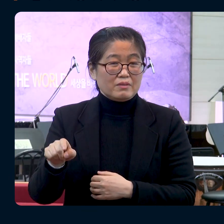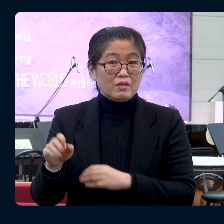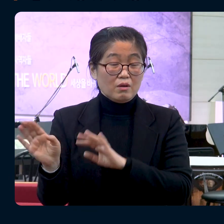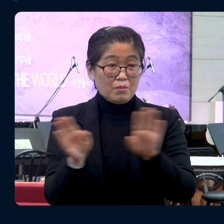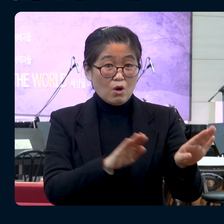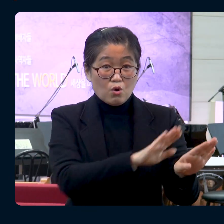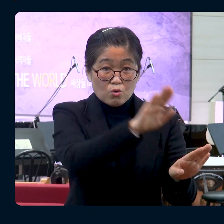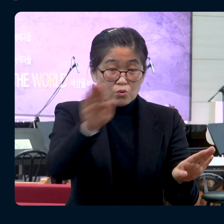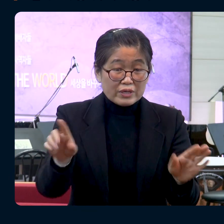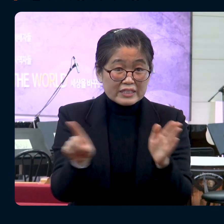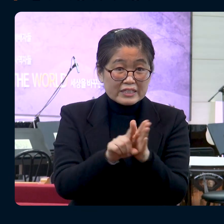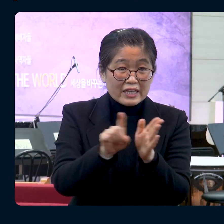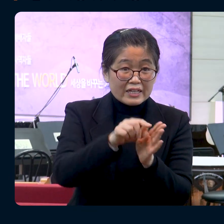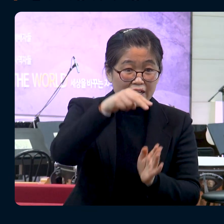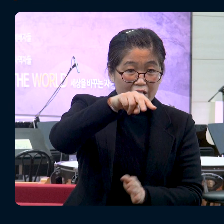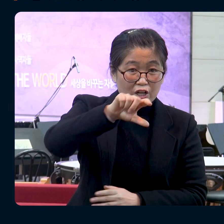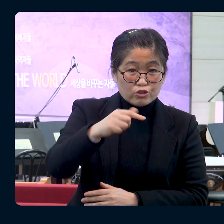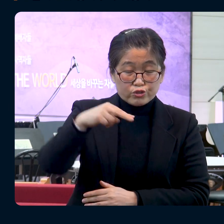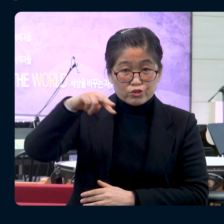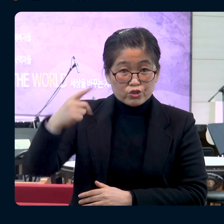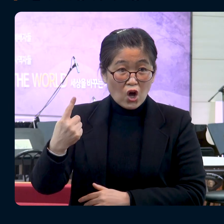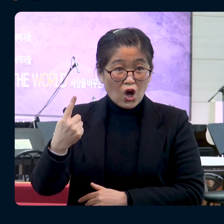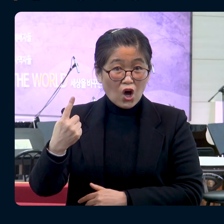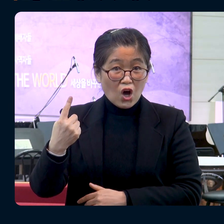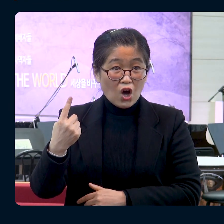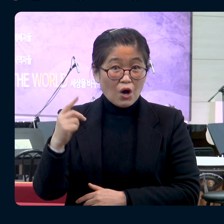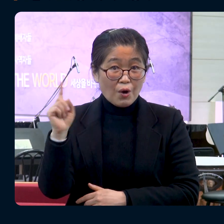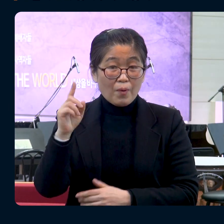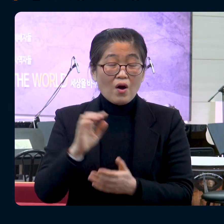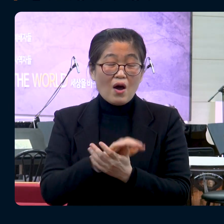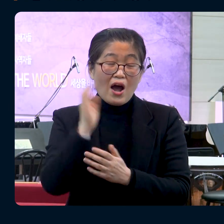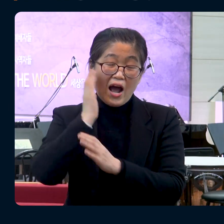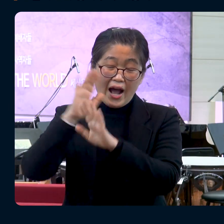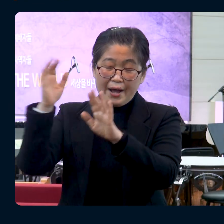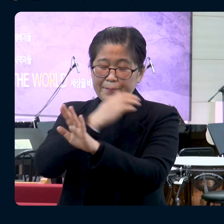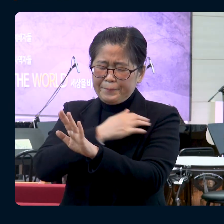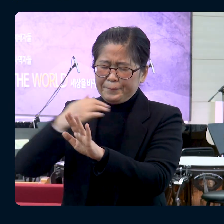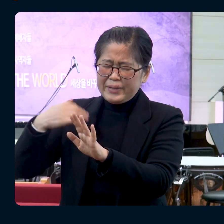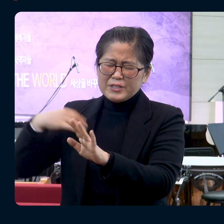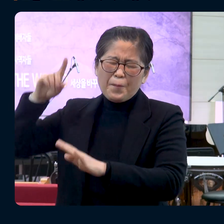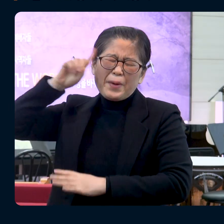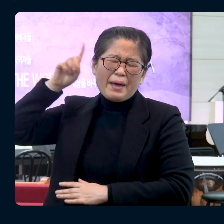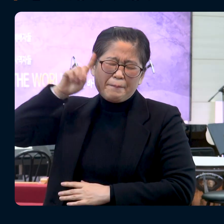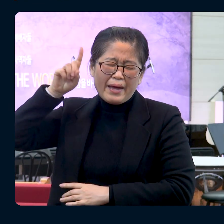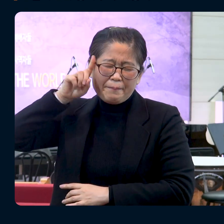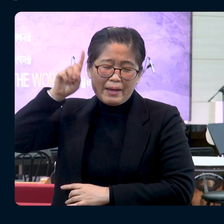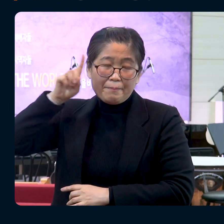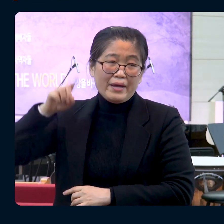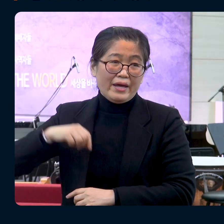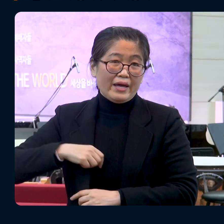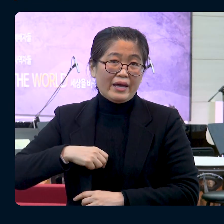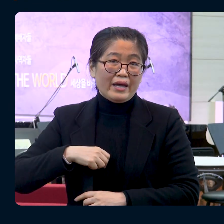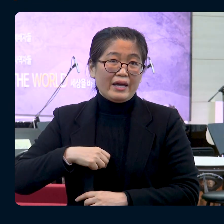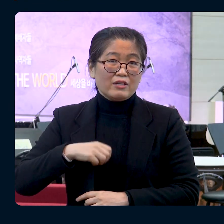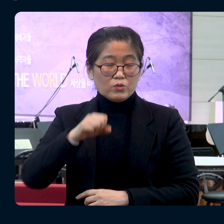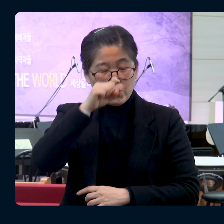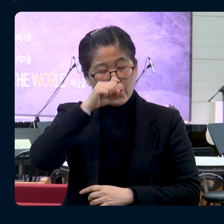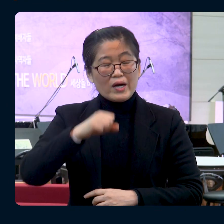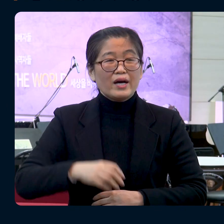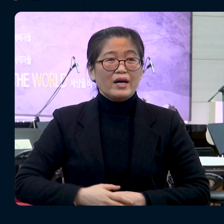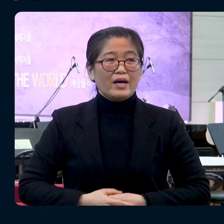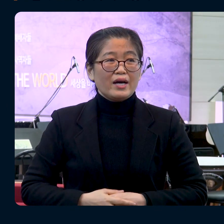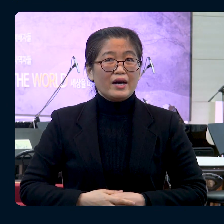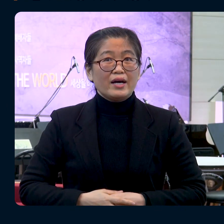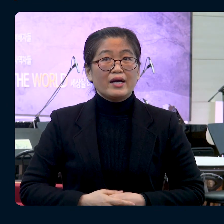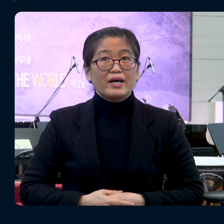여러분, 우리의 신앙의 순도 다른 것이 아니라 바로 하늘의 만족이 얼마나 중요하냐, 얼만큼 차지하고 있냐에